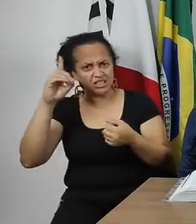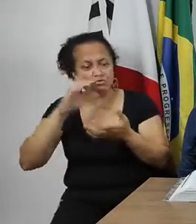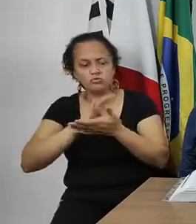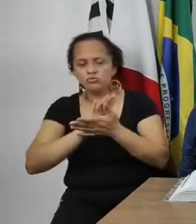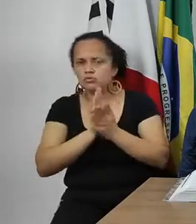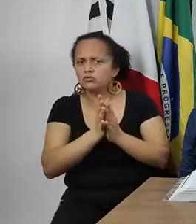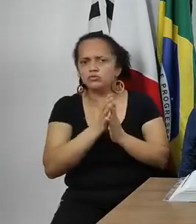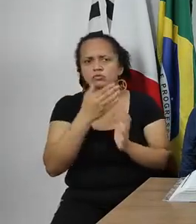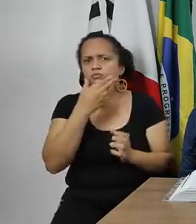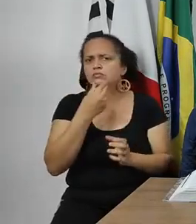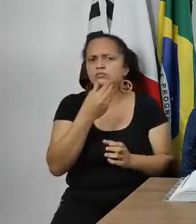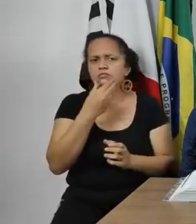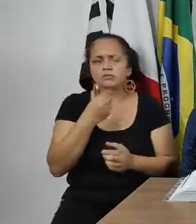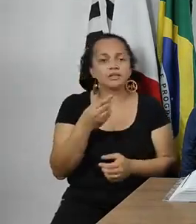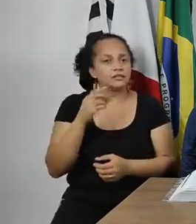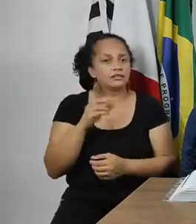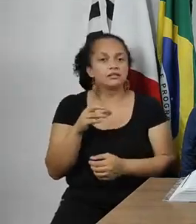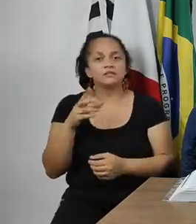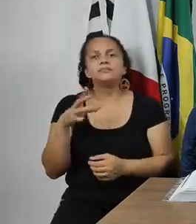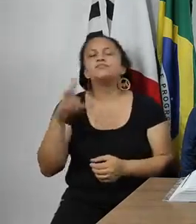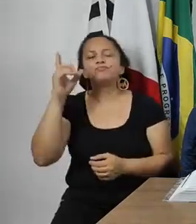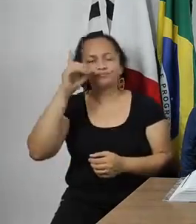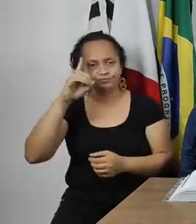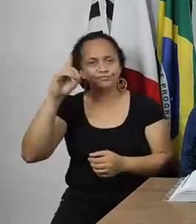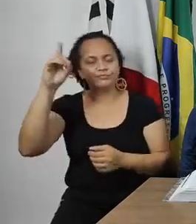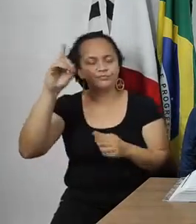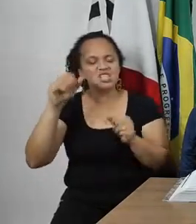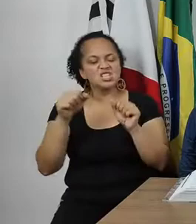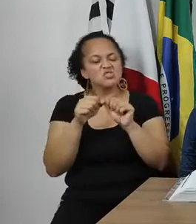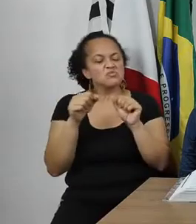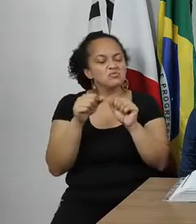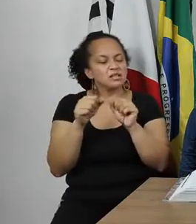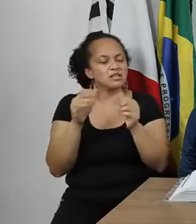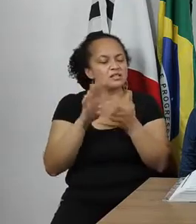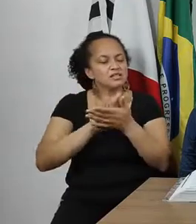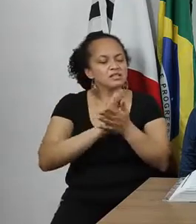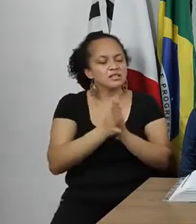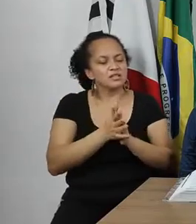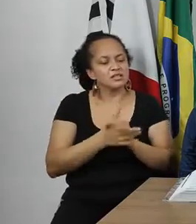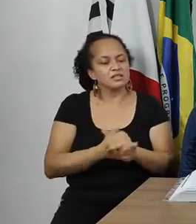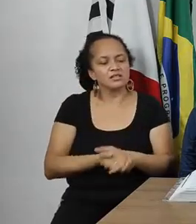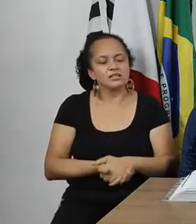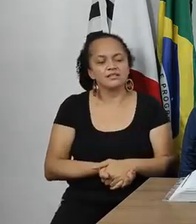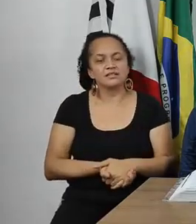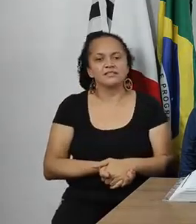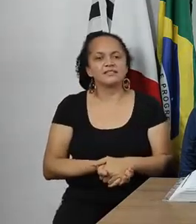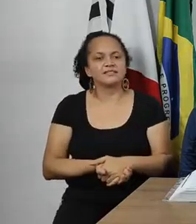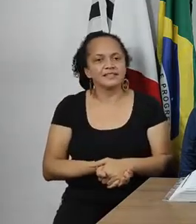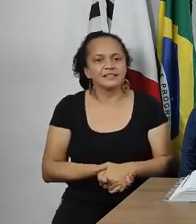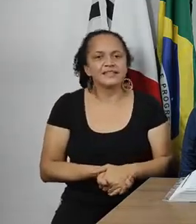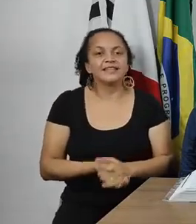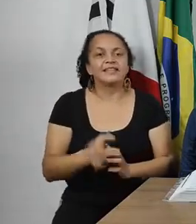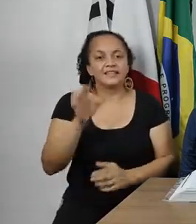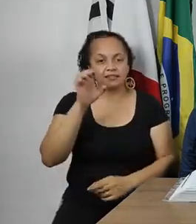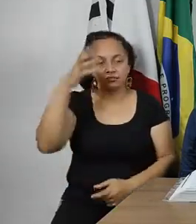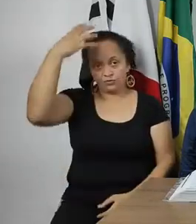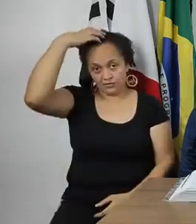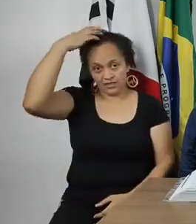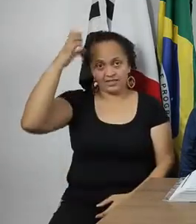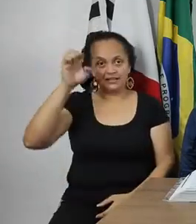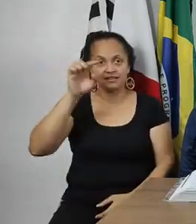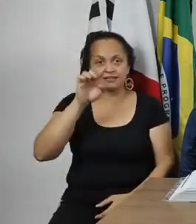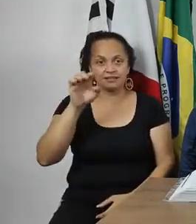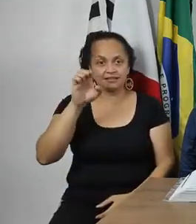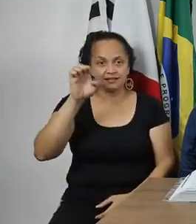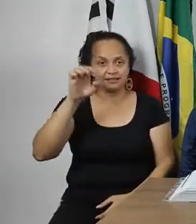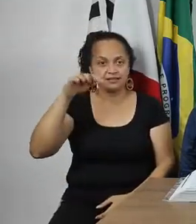E aí, quem resolveu a situação? O próprio Deus. E a gente vai ler que Ezequias não teve que mover um dedo.